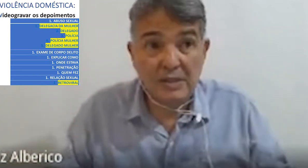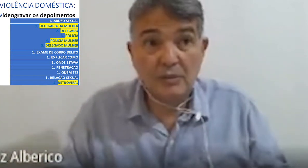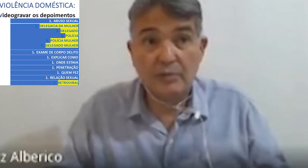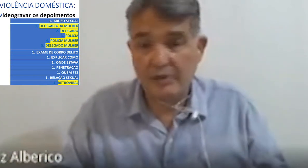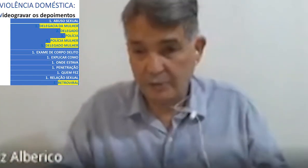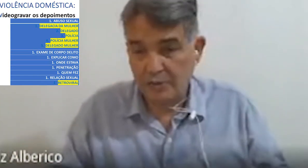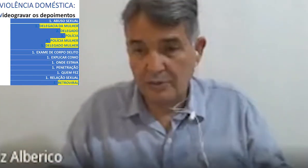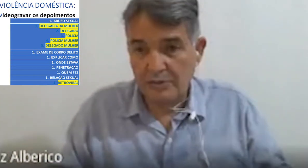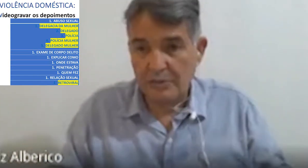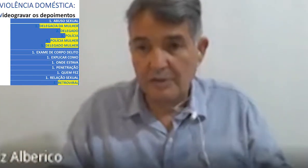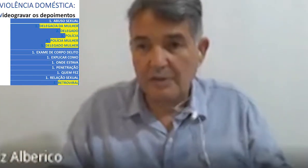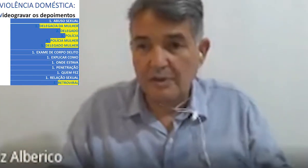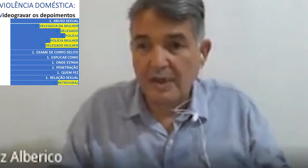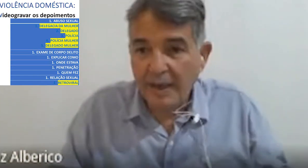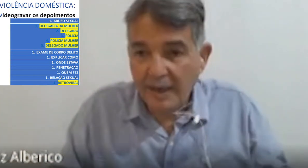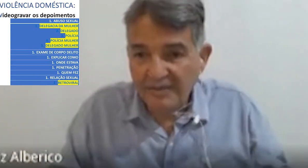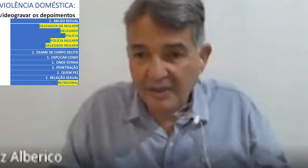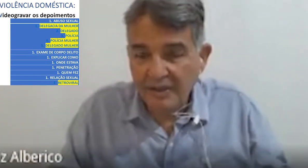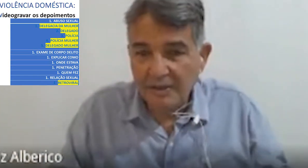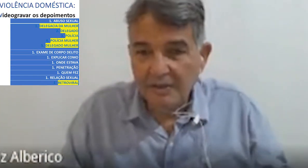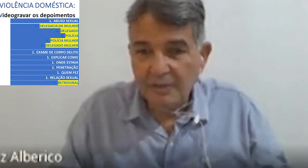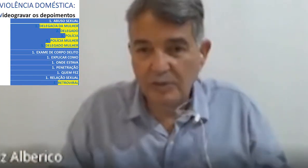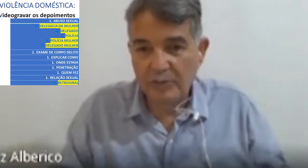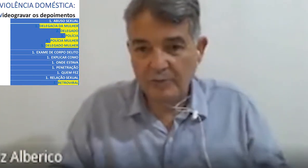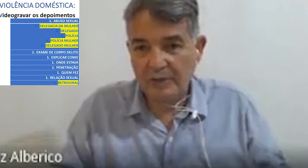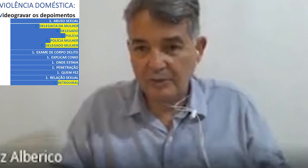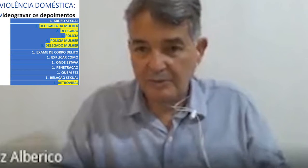por favor. Gravem o depoimento.